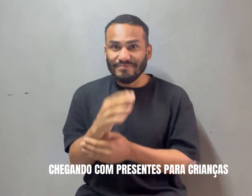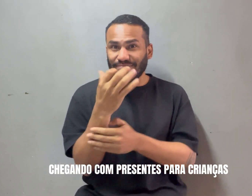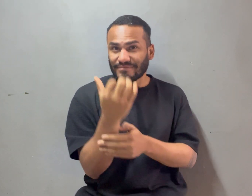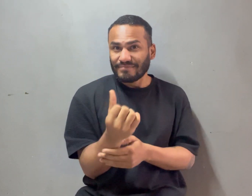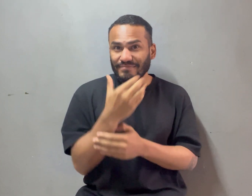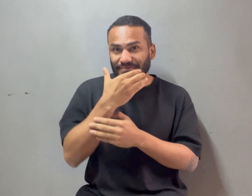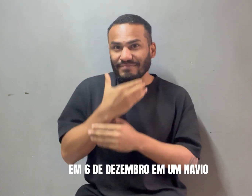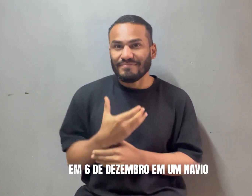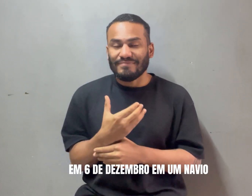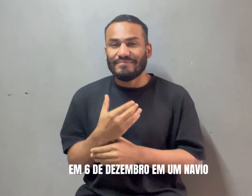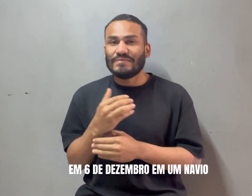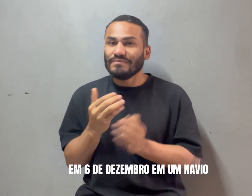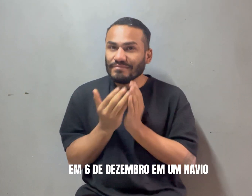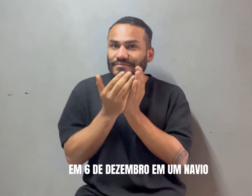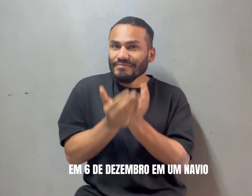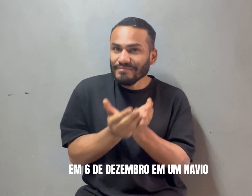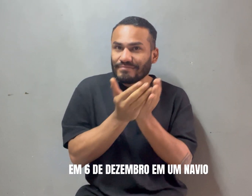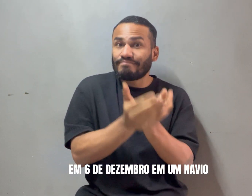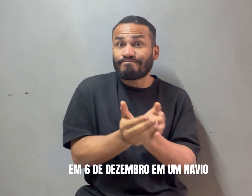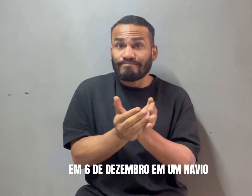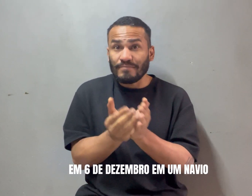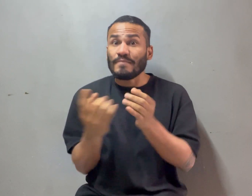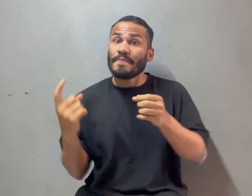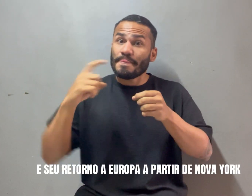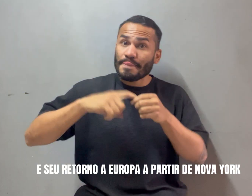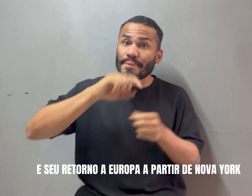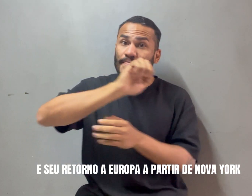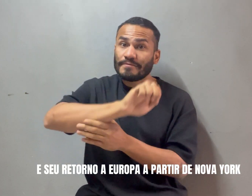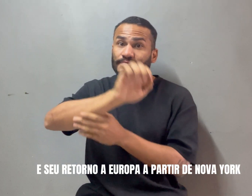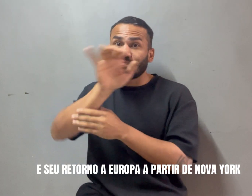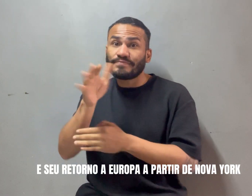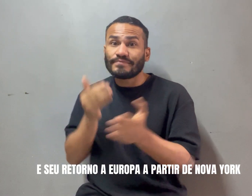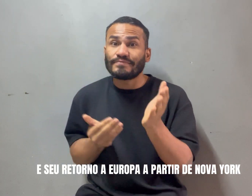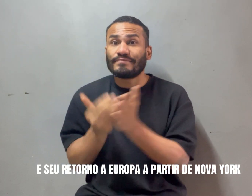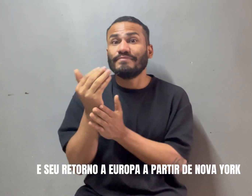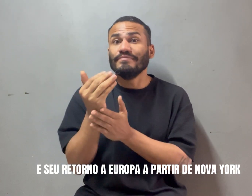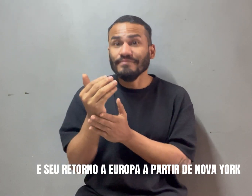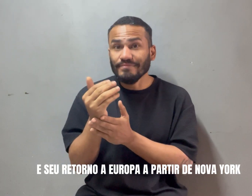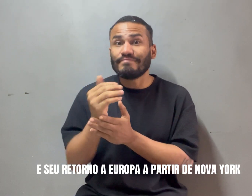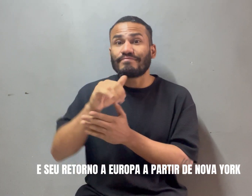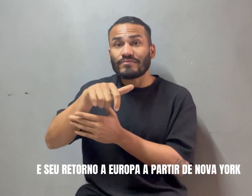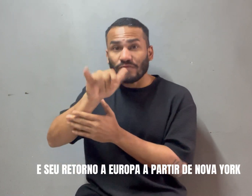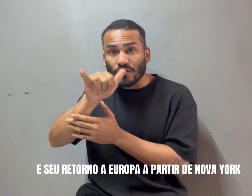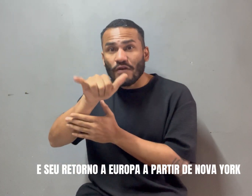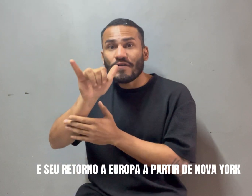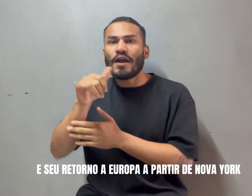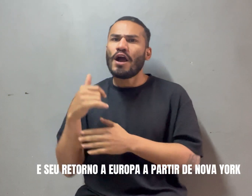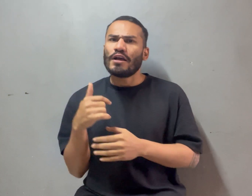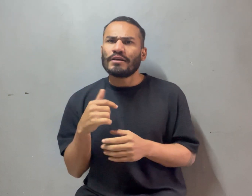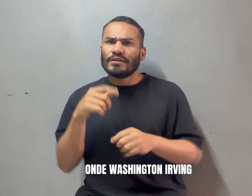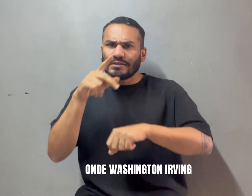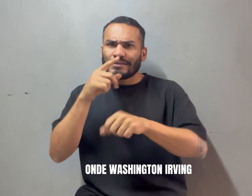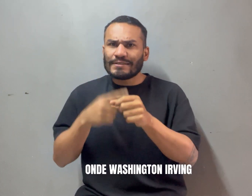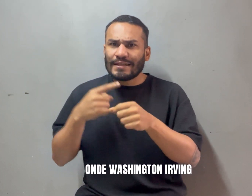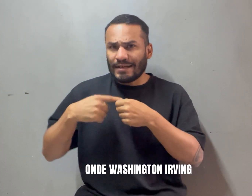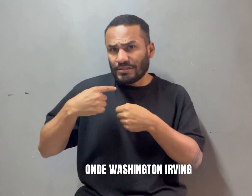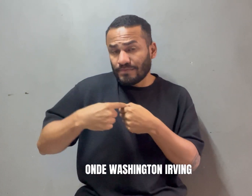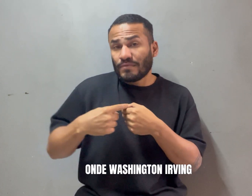crianças em 6 de dezembro em um navio, e seu retorno à Europa a partir de Nova York, onde Washington